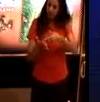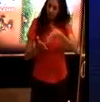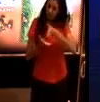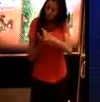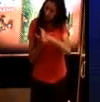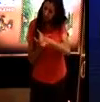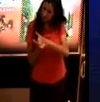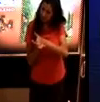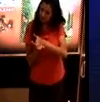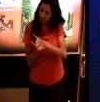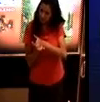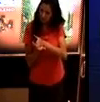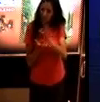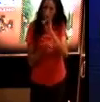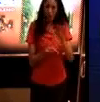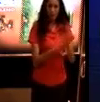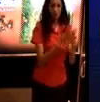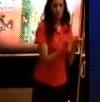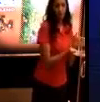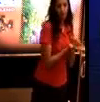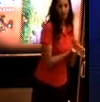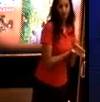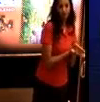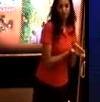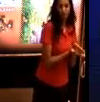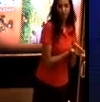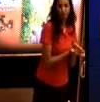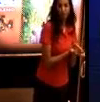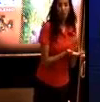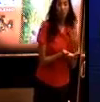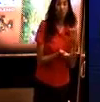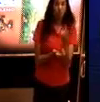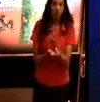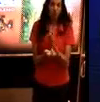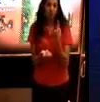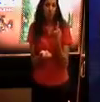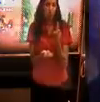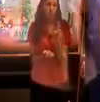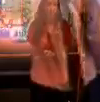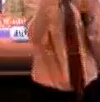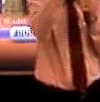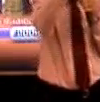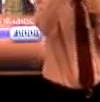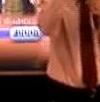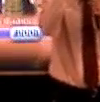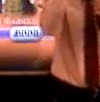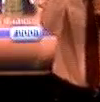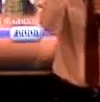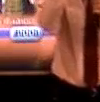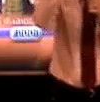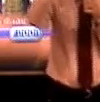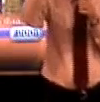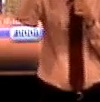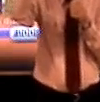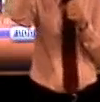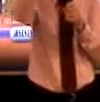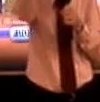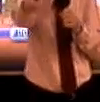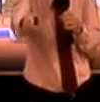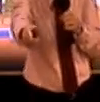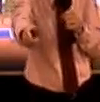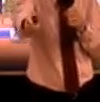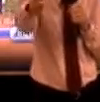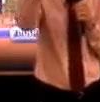o a doctrinas humanas? ¿Estamos siendo fieles a lo que conocimos y entendimos, ya sea hace más